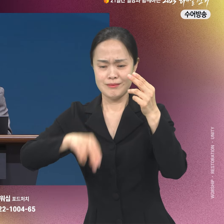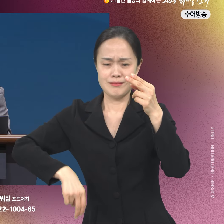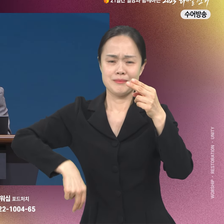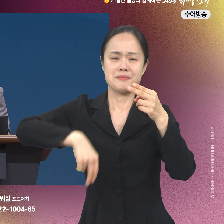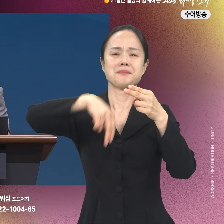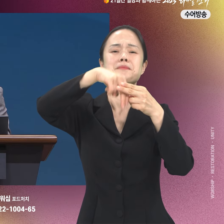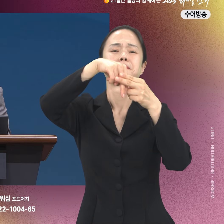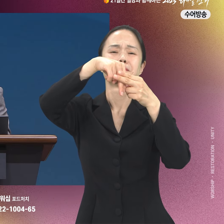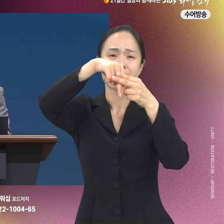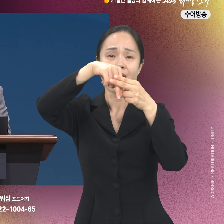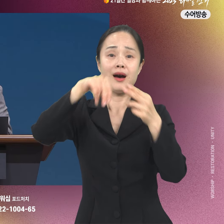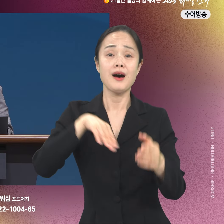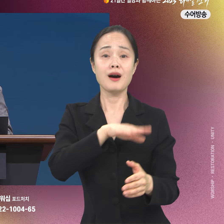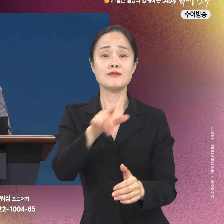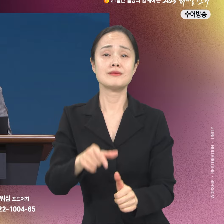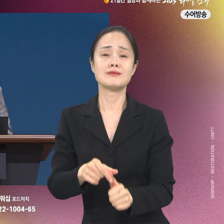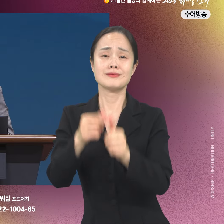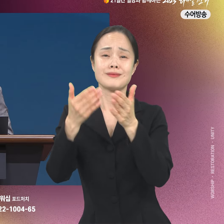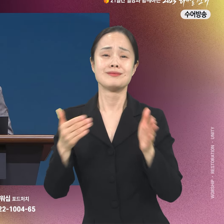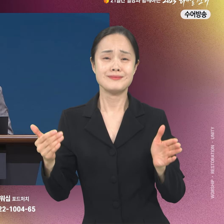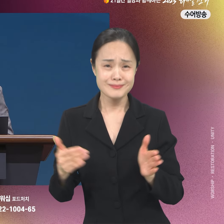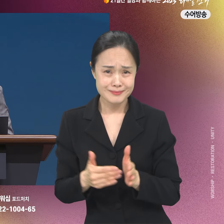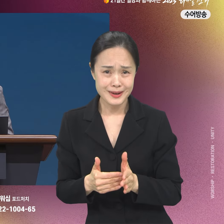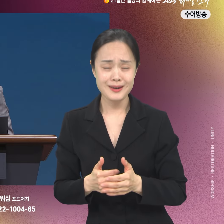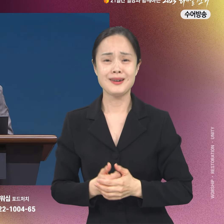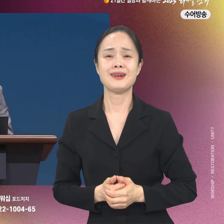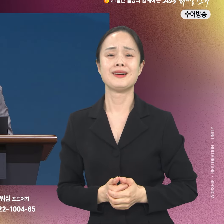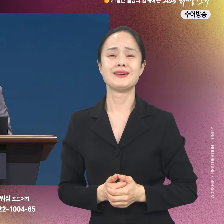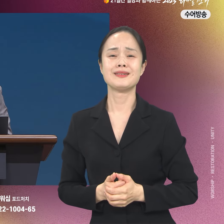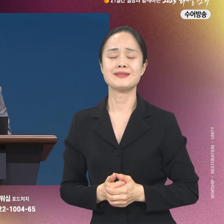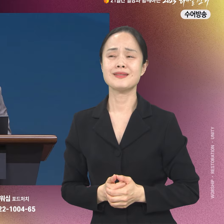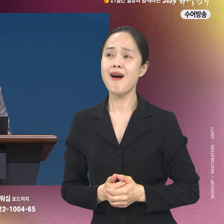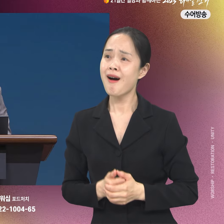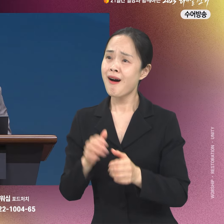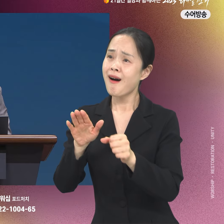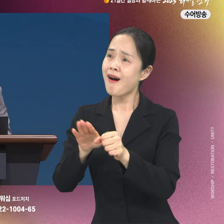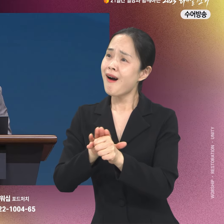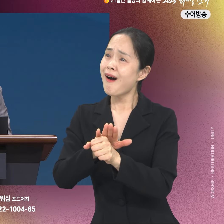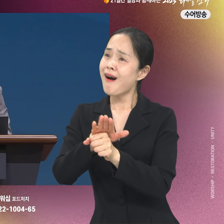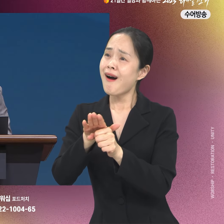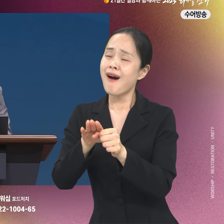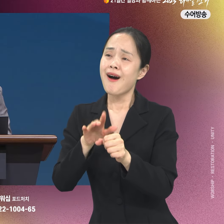말을 이렇게 하지만 이건 상상할 수 없는 사랑입니다.